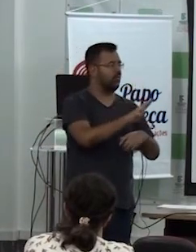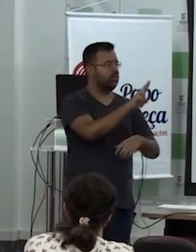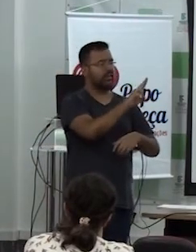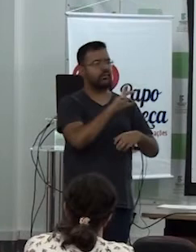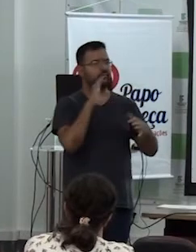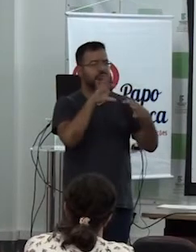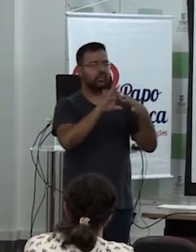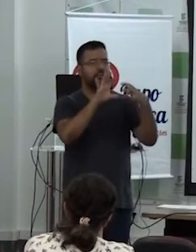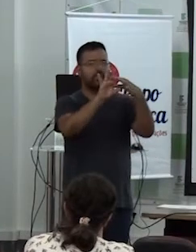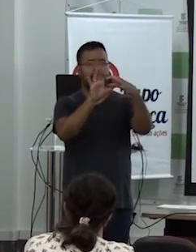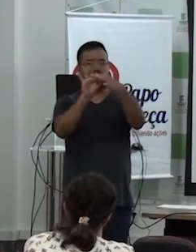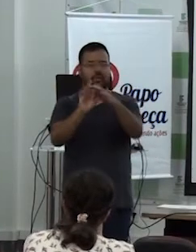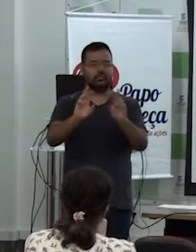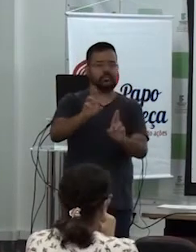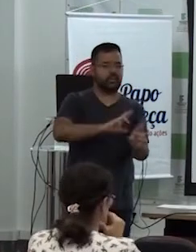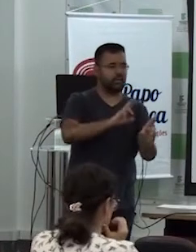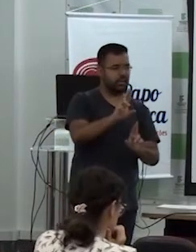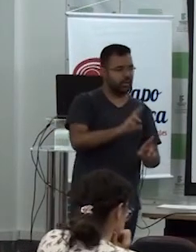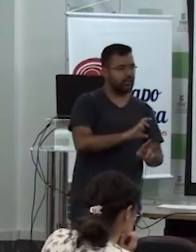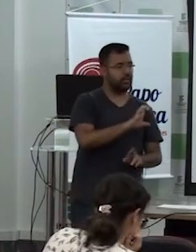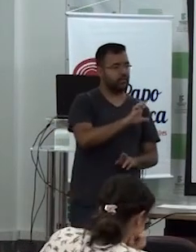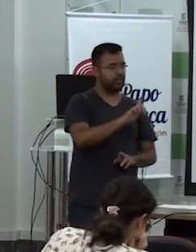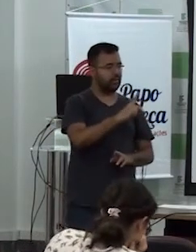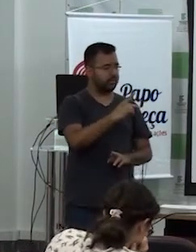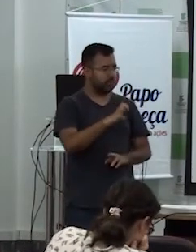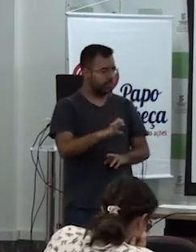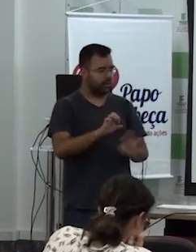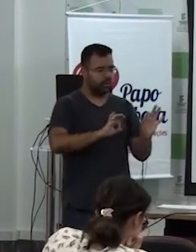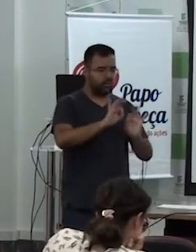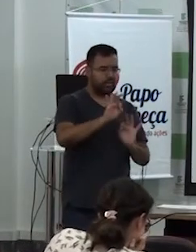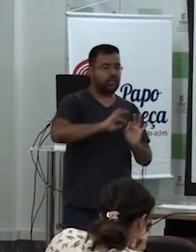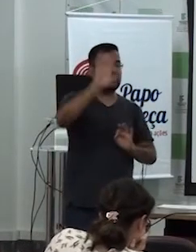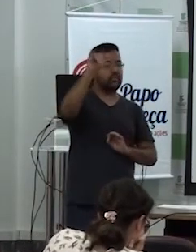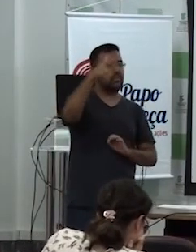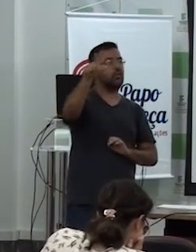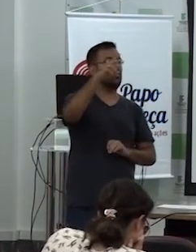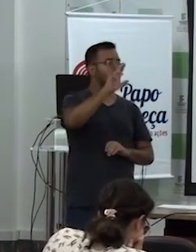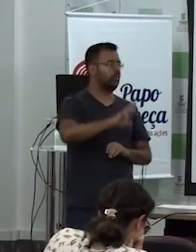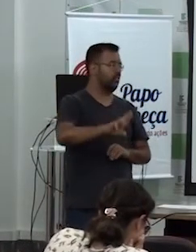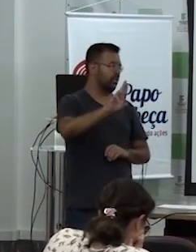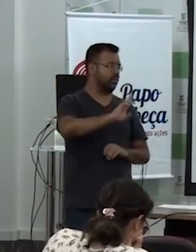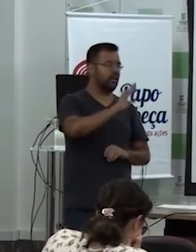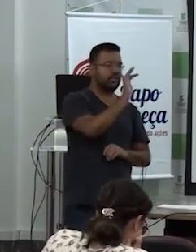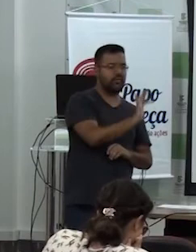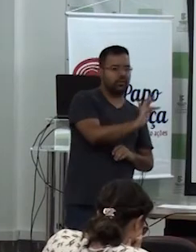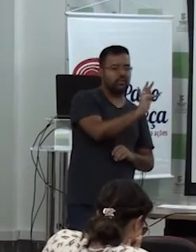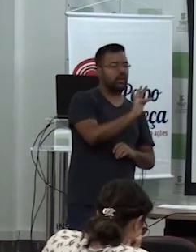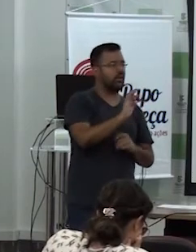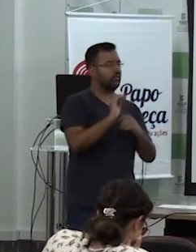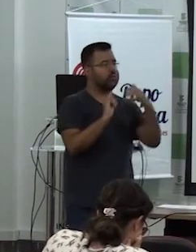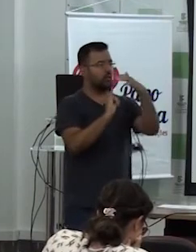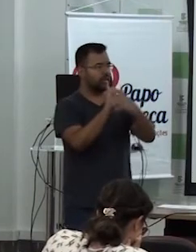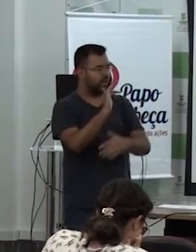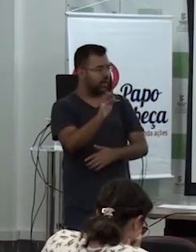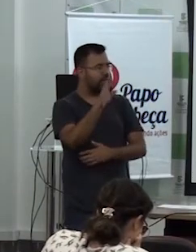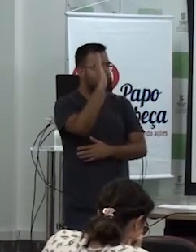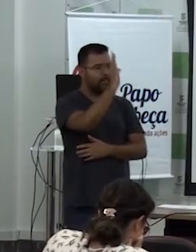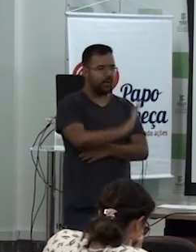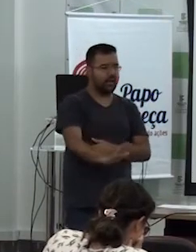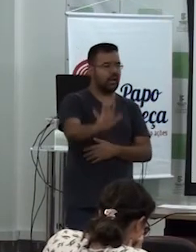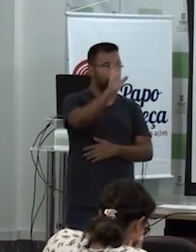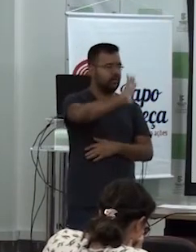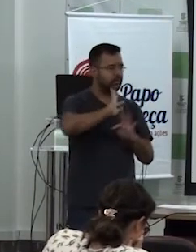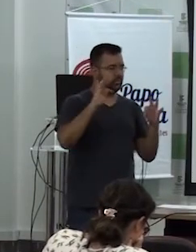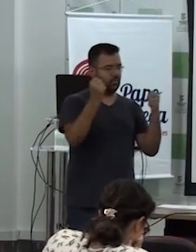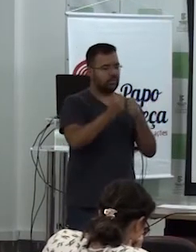através dos eventos que a CGPE organizar, e também o Parque Conceição, e esses eventos que são mensagens do Papo